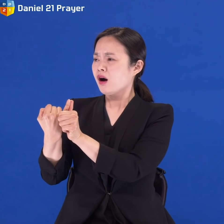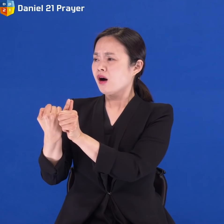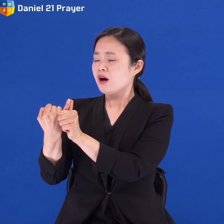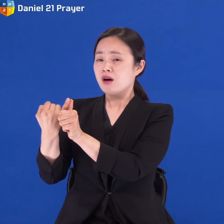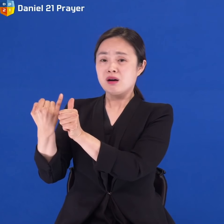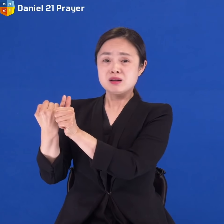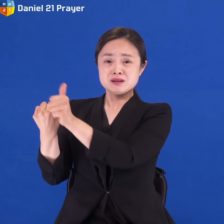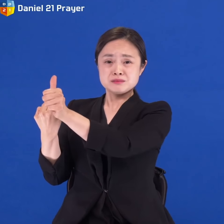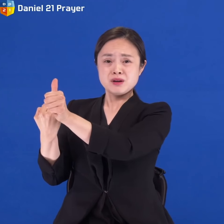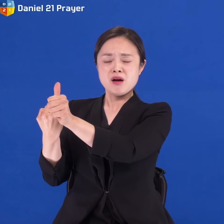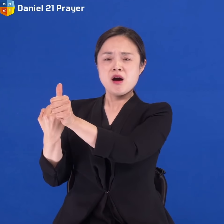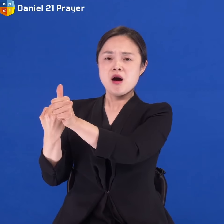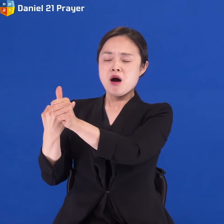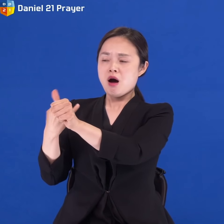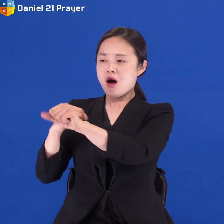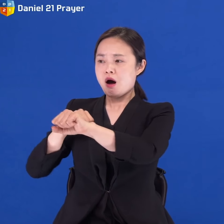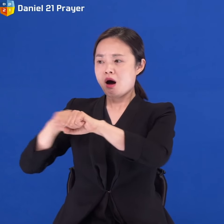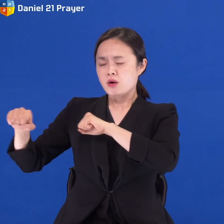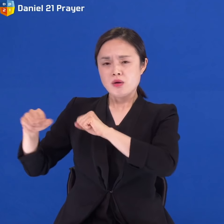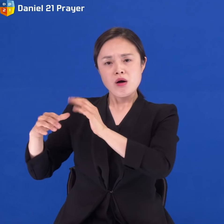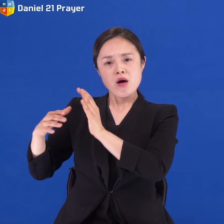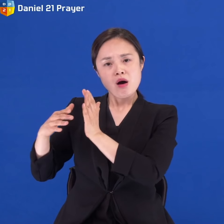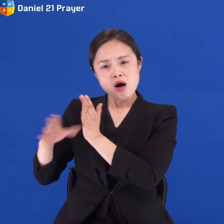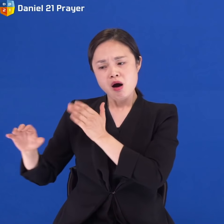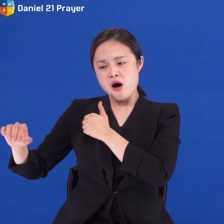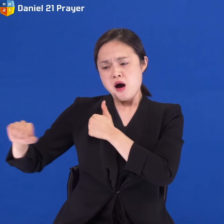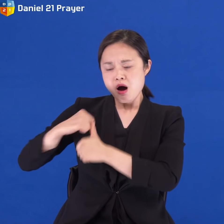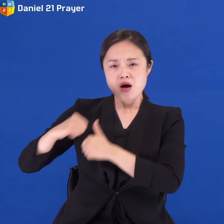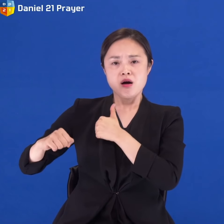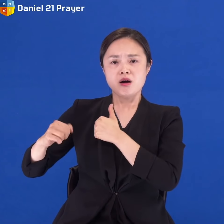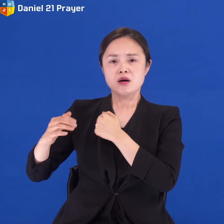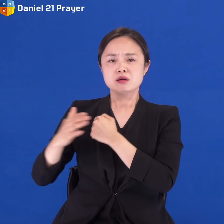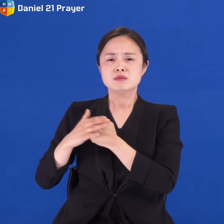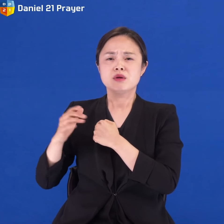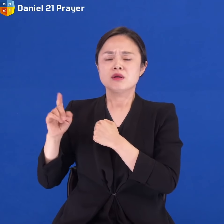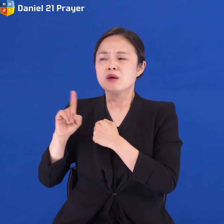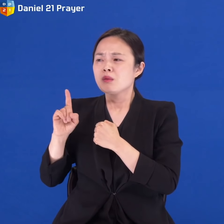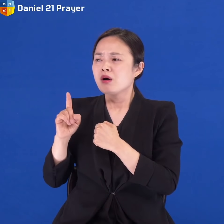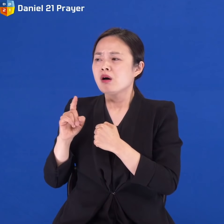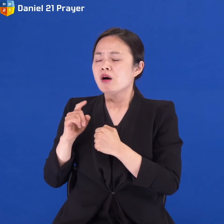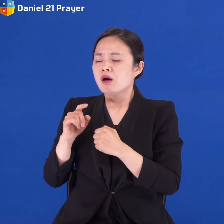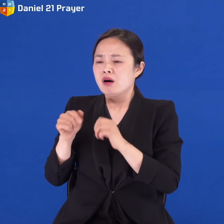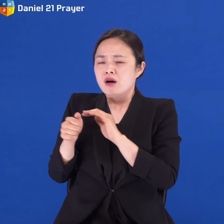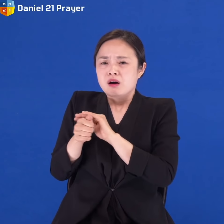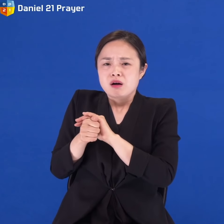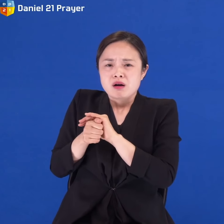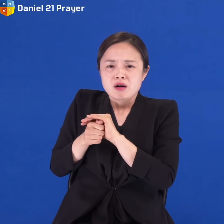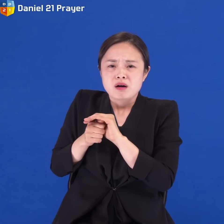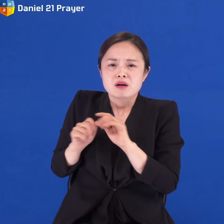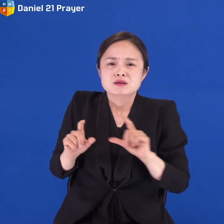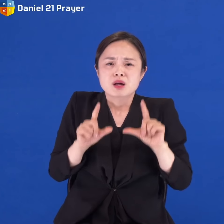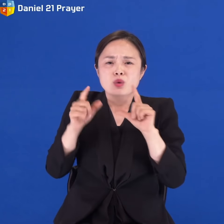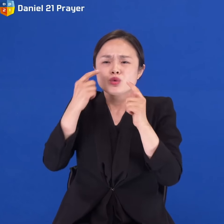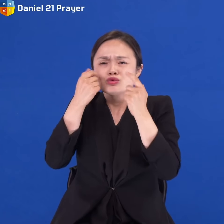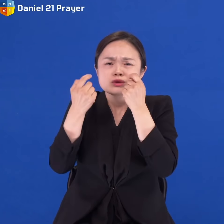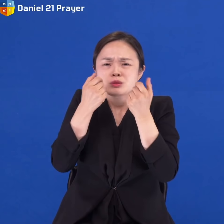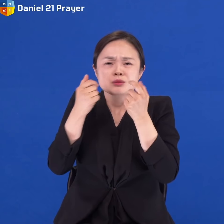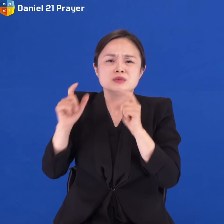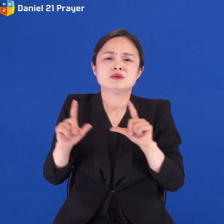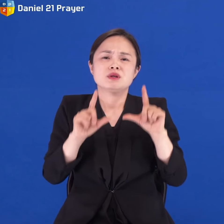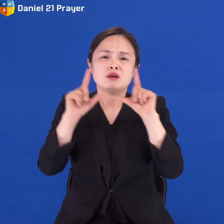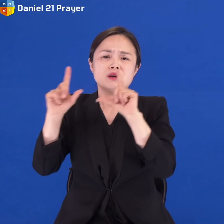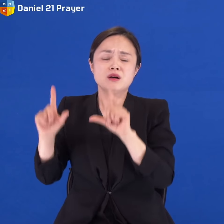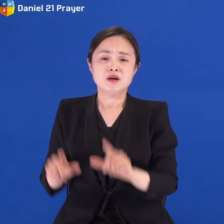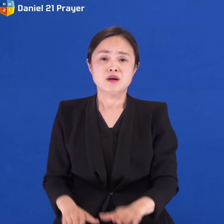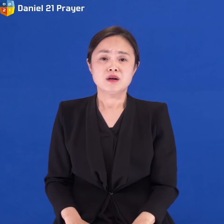되었습니다. 택시를 잡지 않는다는 이유로 코피가 나도록 길에서